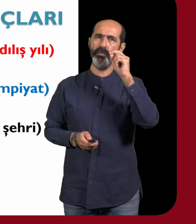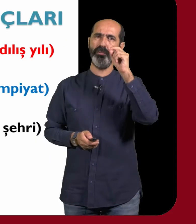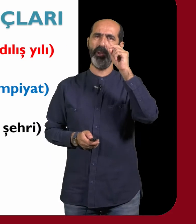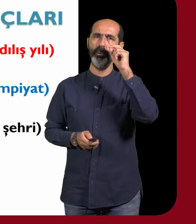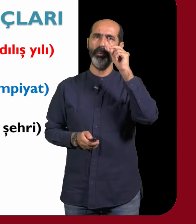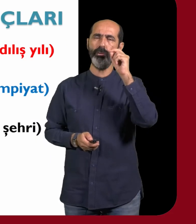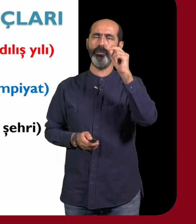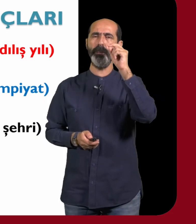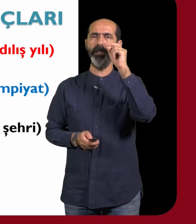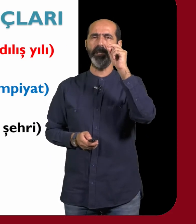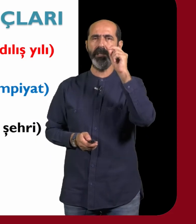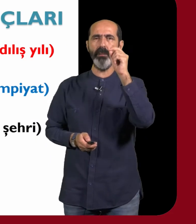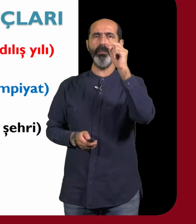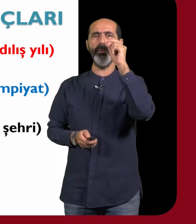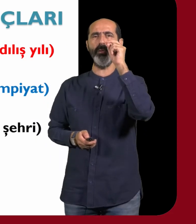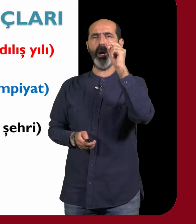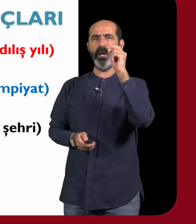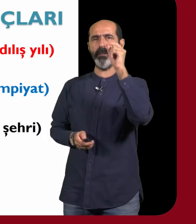önce